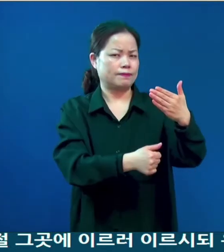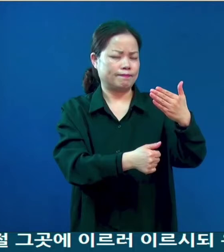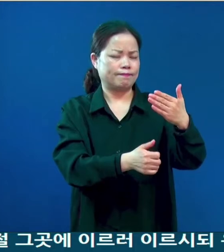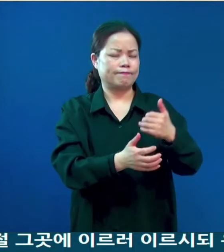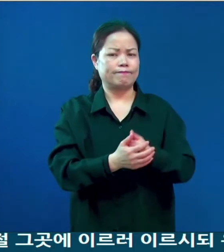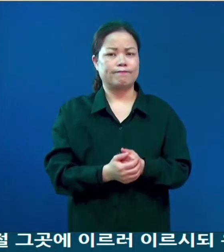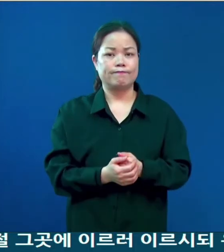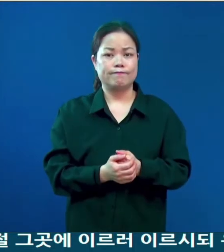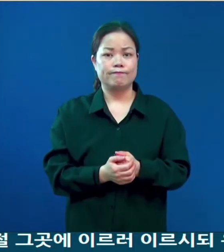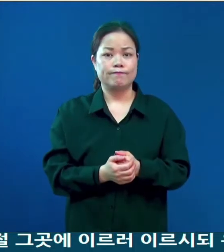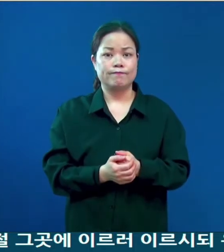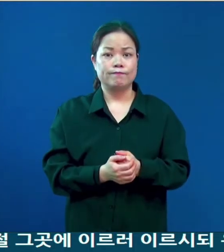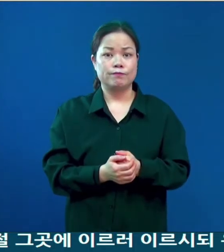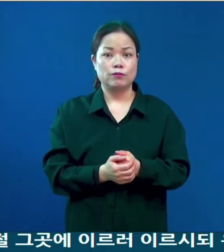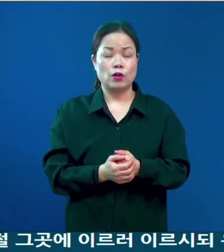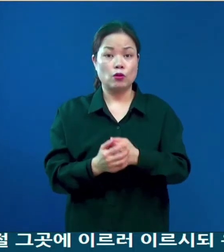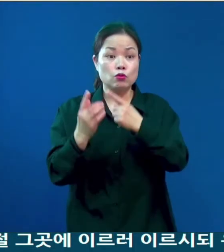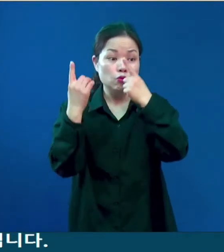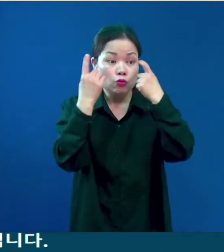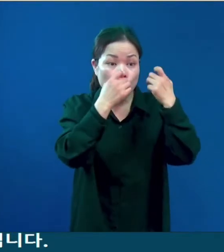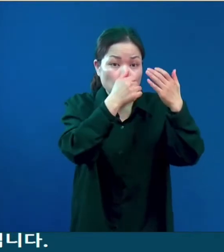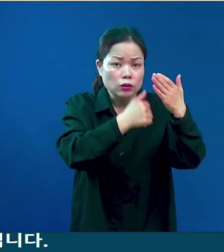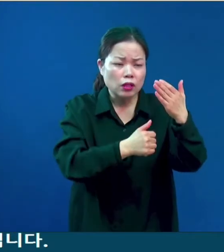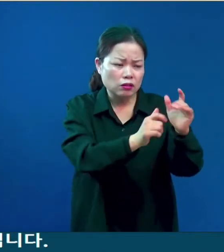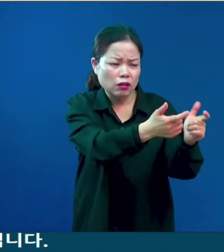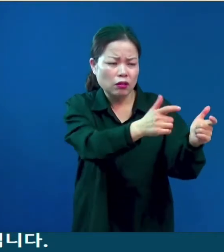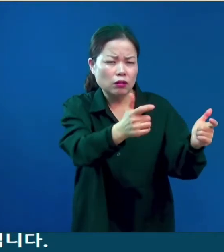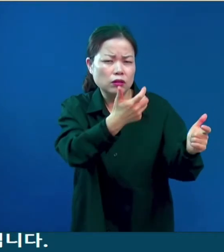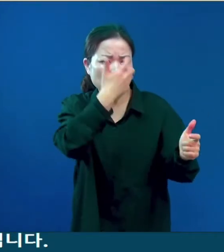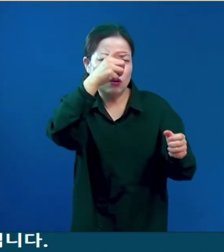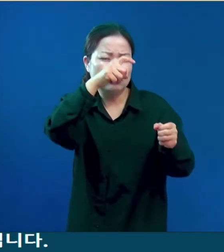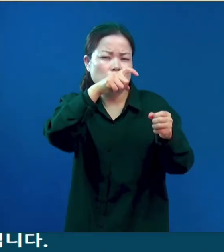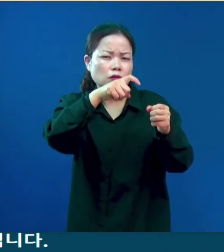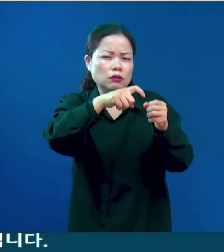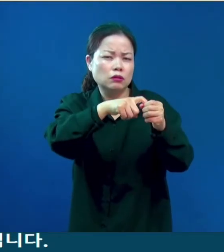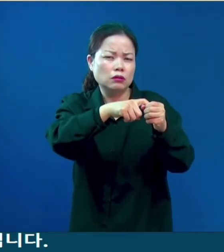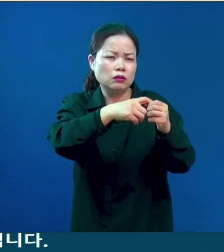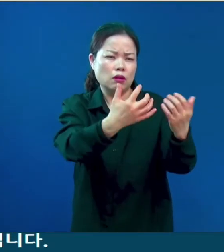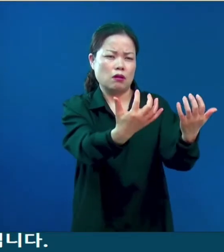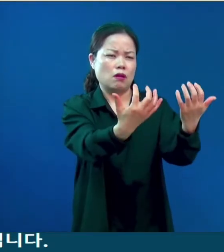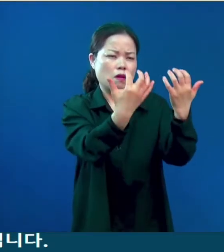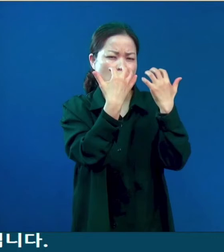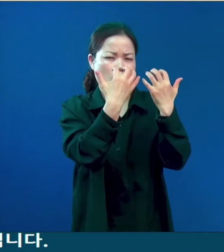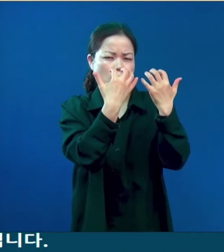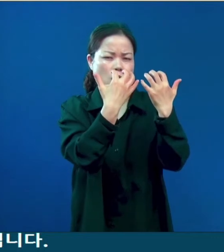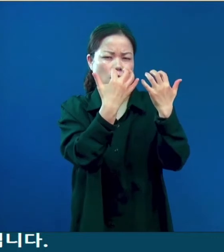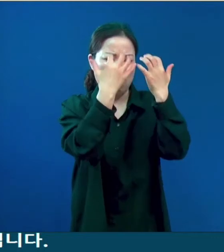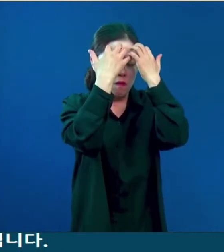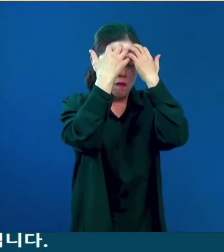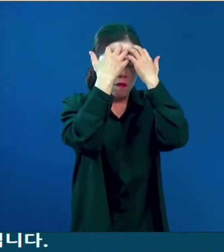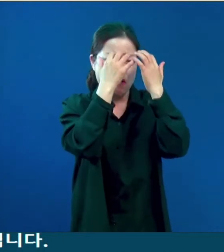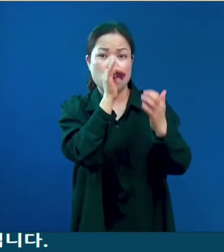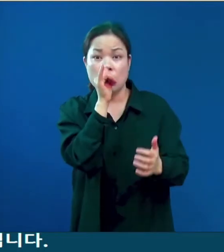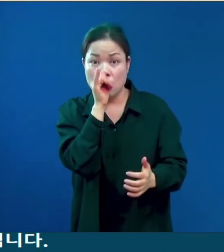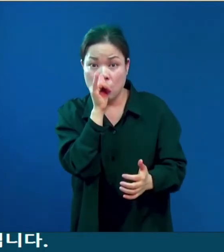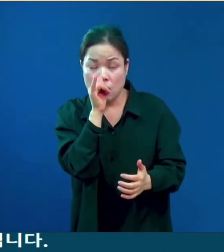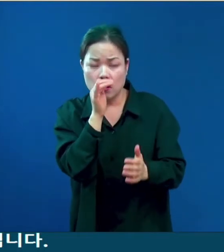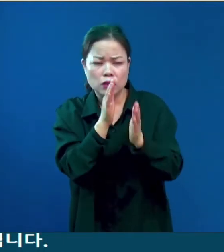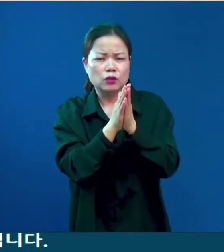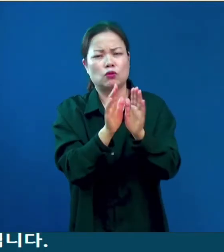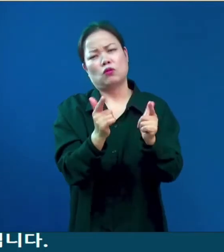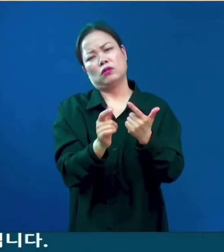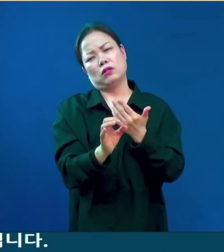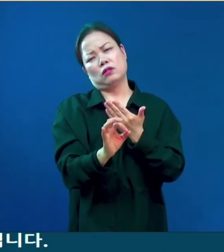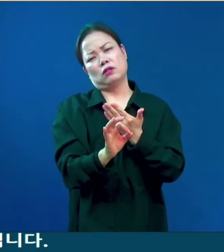의미죠. 여기서 말하는 유혹은 여러 가지 영적 공격과 고난을 다 포괄한다고 할 수 있겠습니다. 자, 기도하지